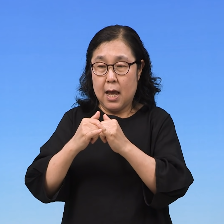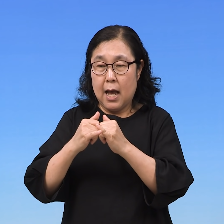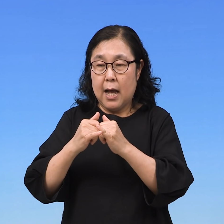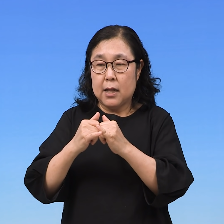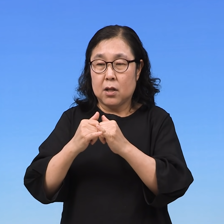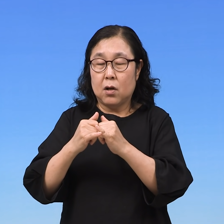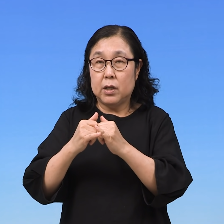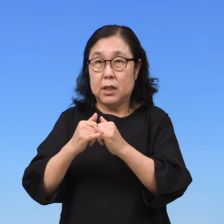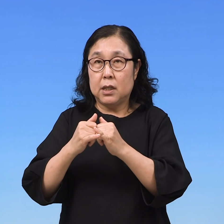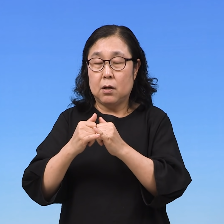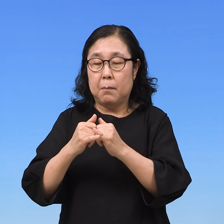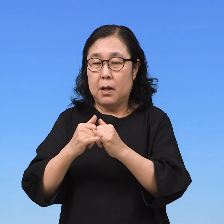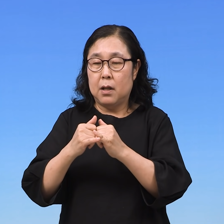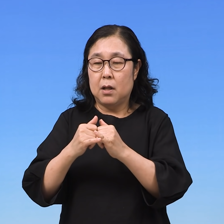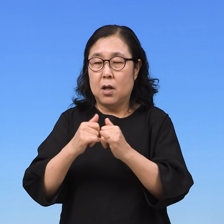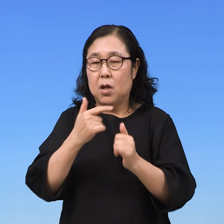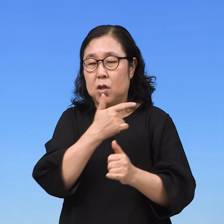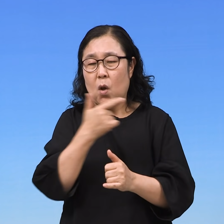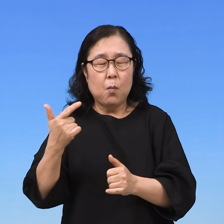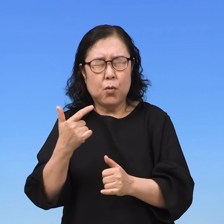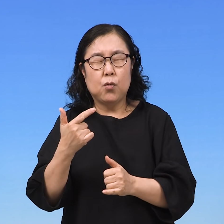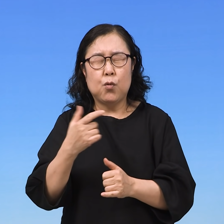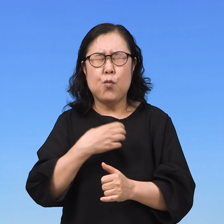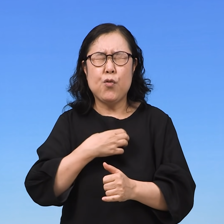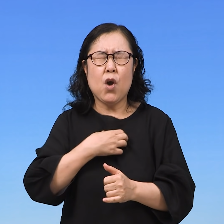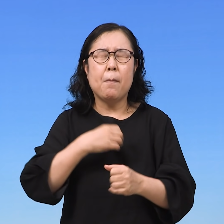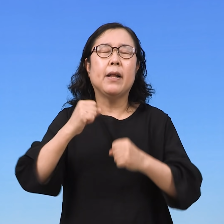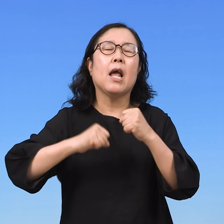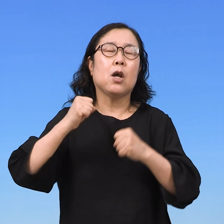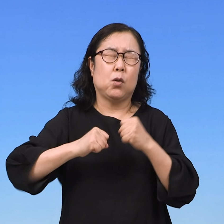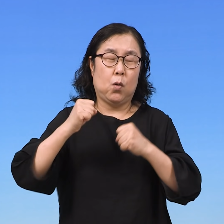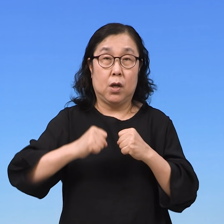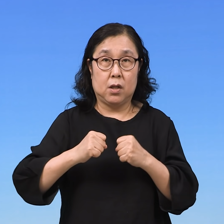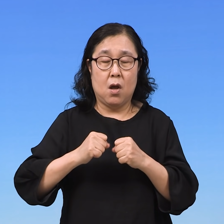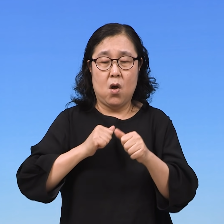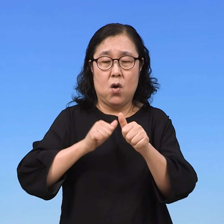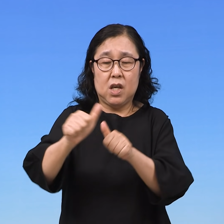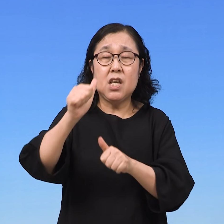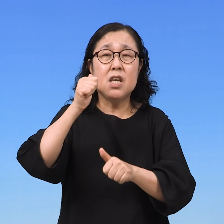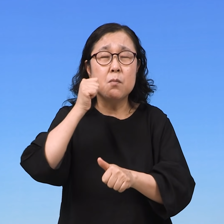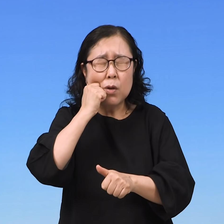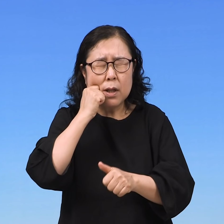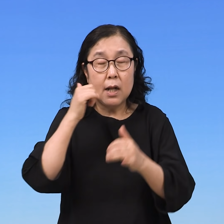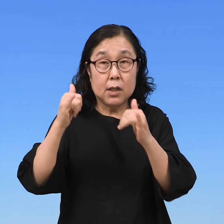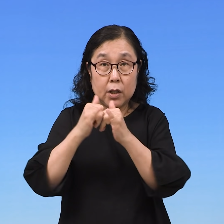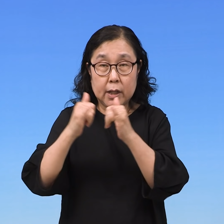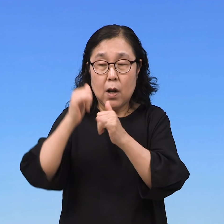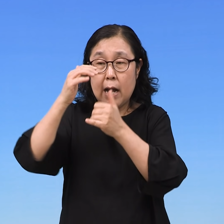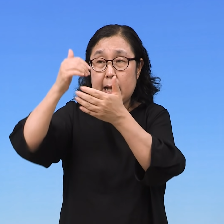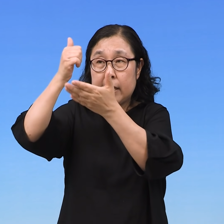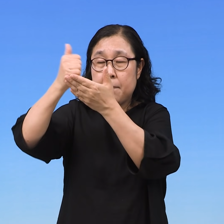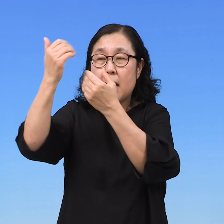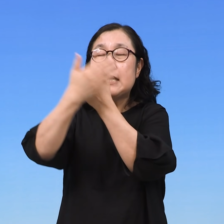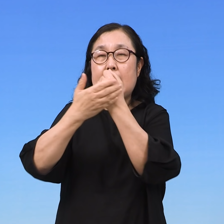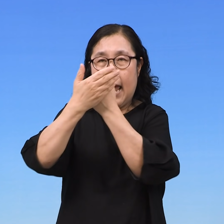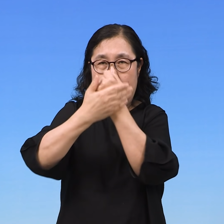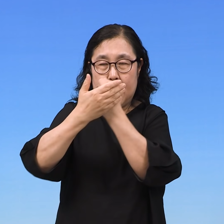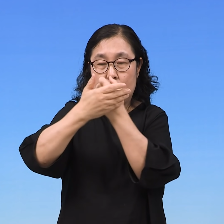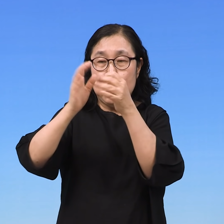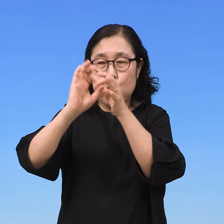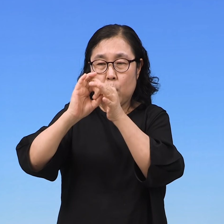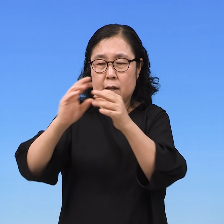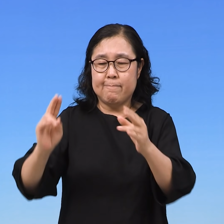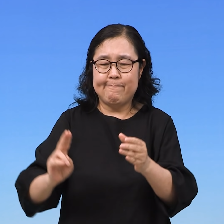확률이 0%, 1%도 아닙니다. 절대로 이길 수 없는 전쟁을 하나님의